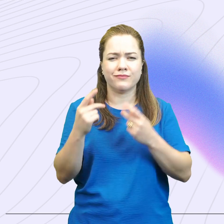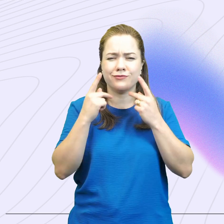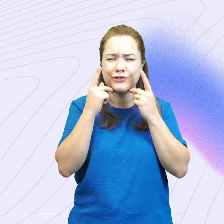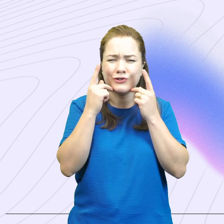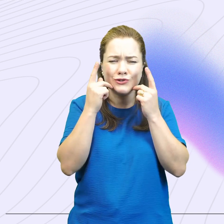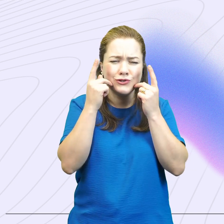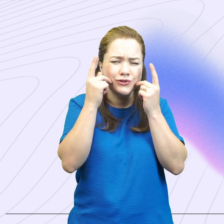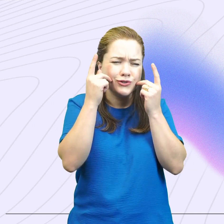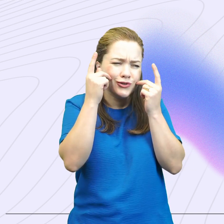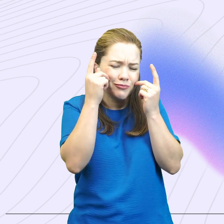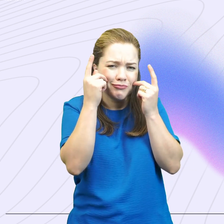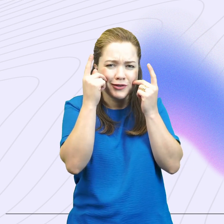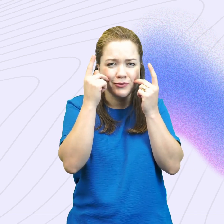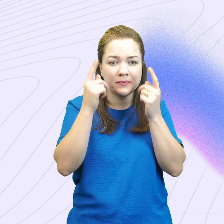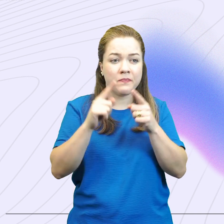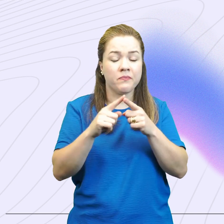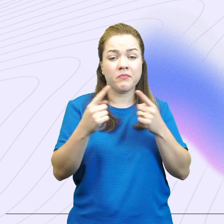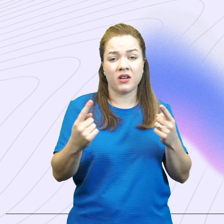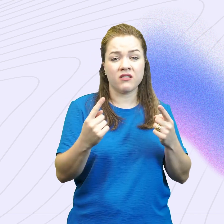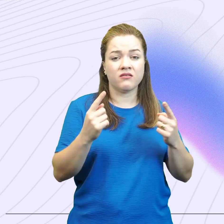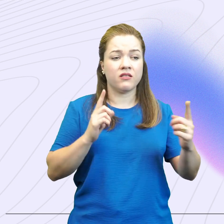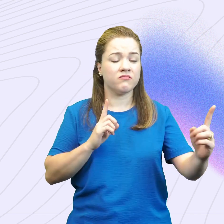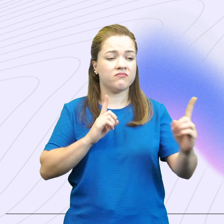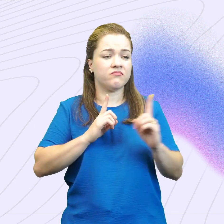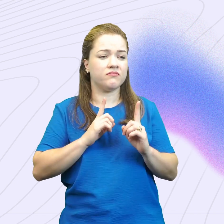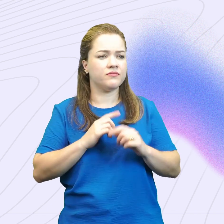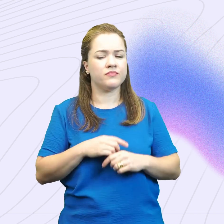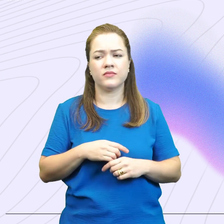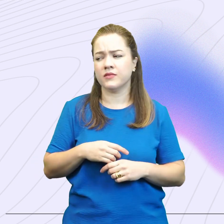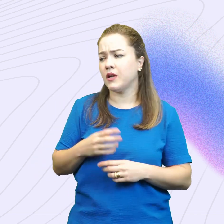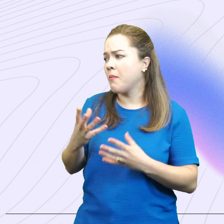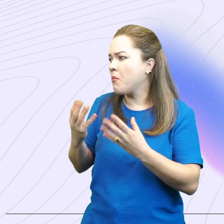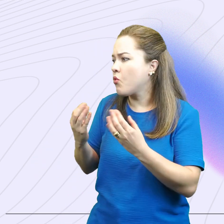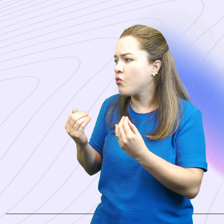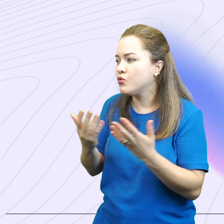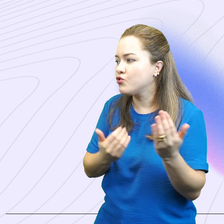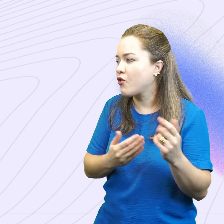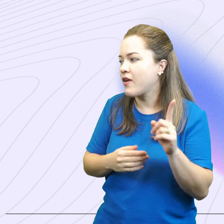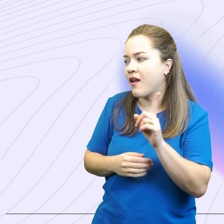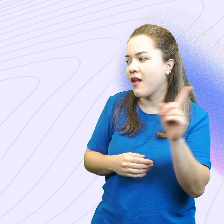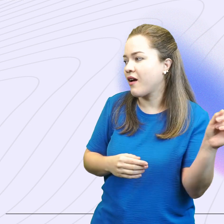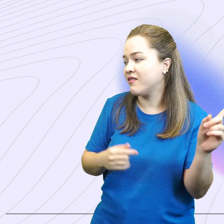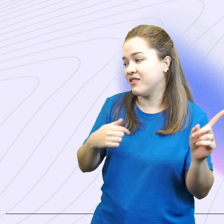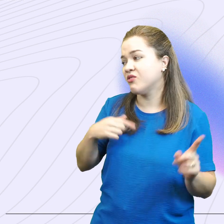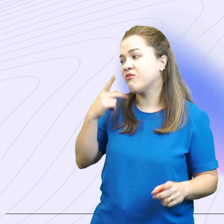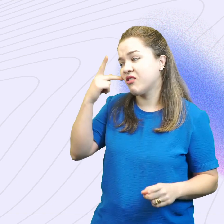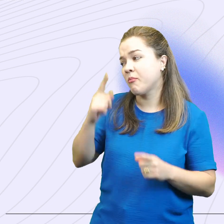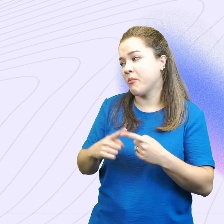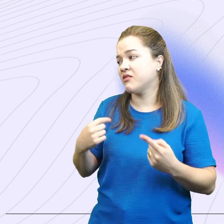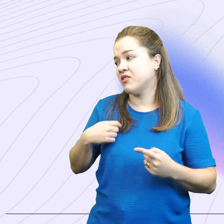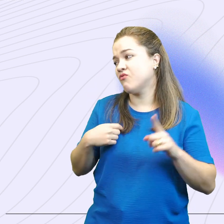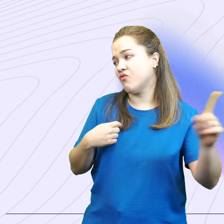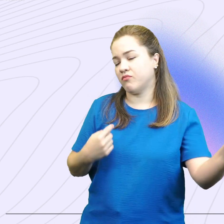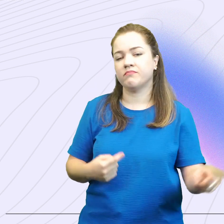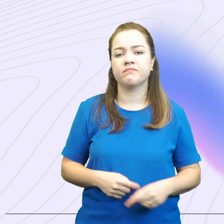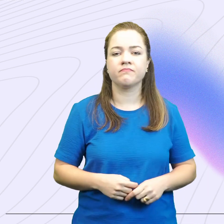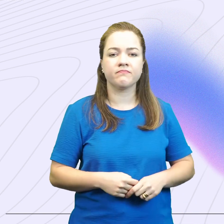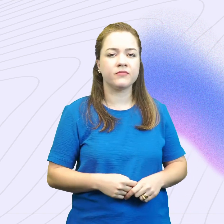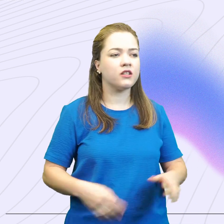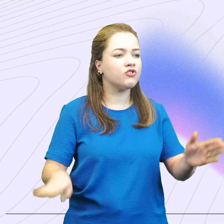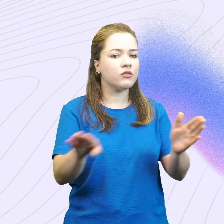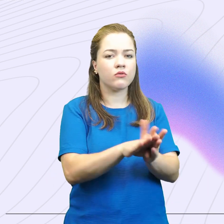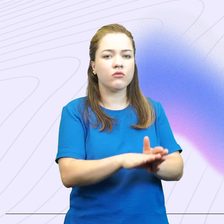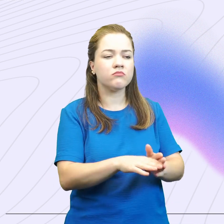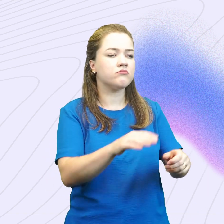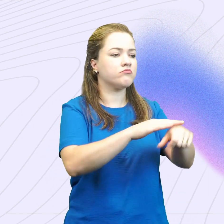pouco, mas esses dias chegou e falou, pastor, tem muito jovem lá. Eu estou com vergonha, mas eu vou lá. Ele simplesmente chegou e